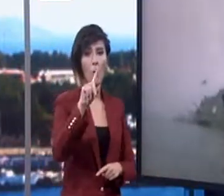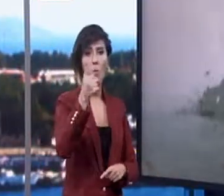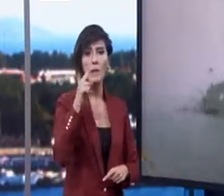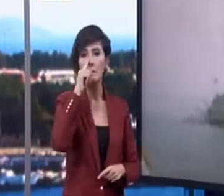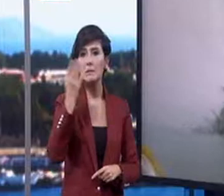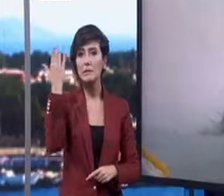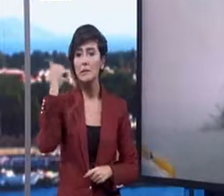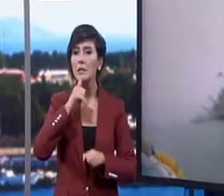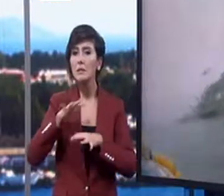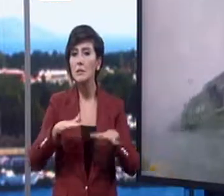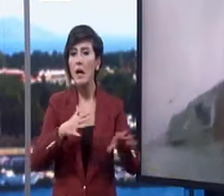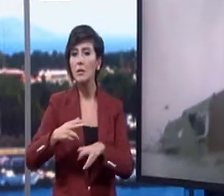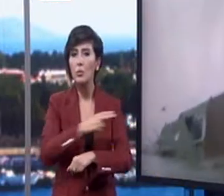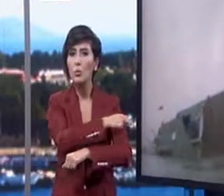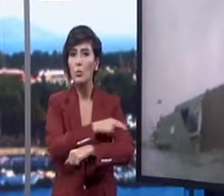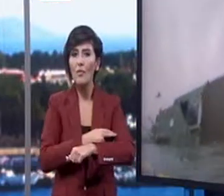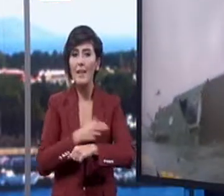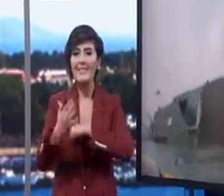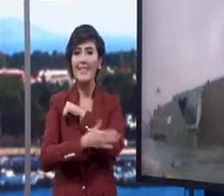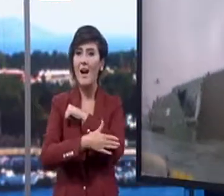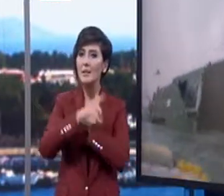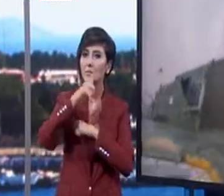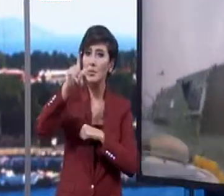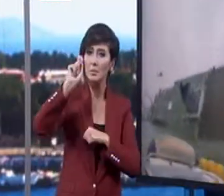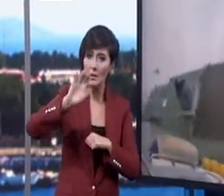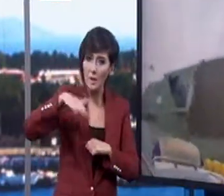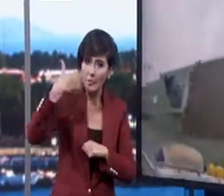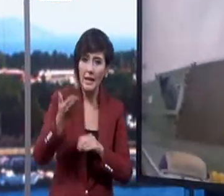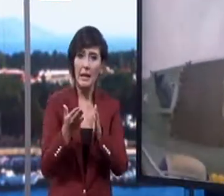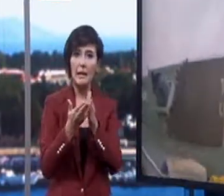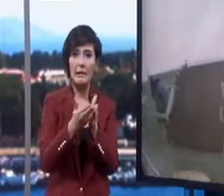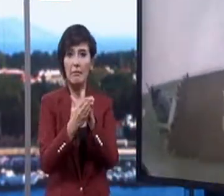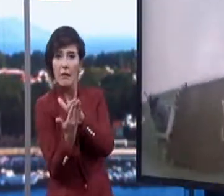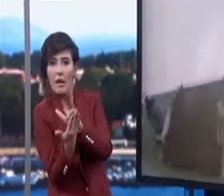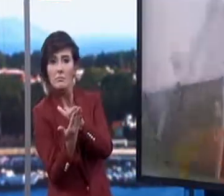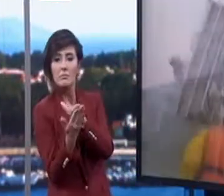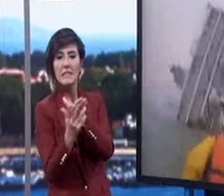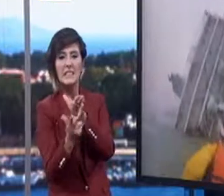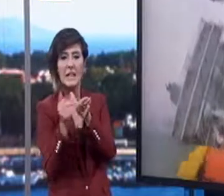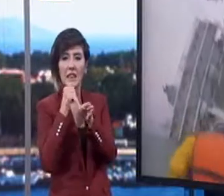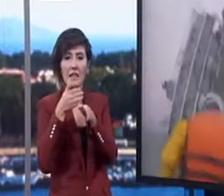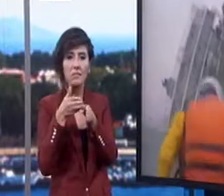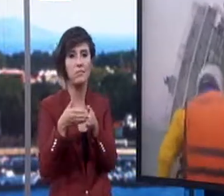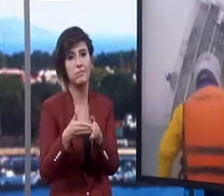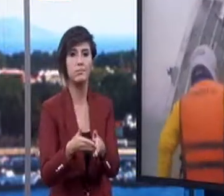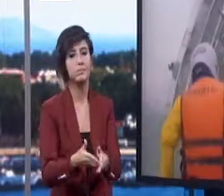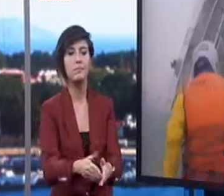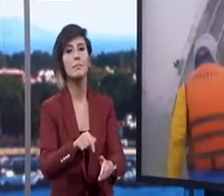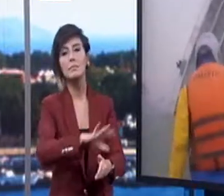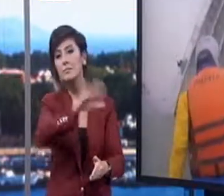tarihinde sahil güvenliğe yardım çağrısı göndermişti ve sonrasında yan yatmış ve hızla denize gömülmüştü. Bu olayda çok sayıda Güney